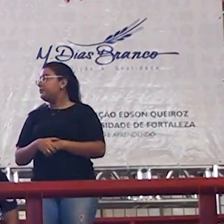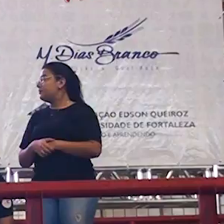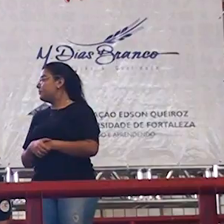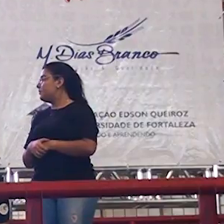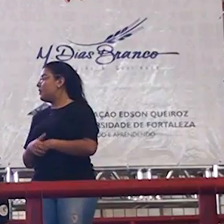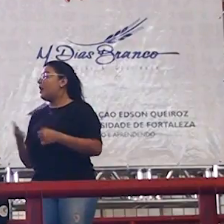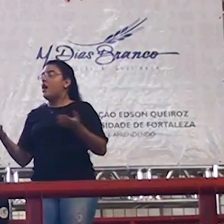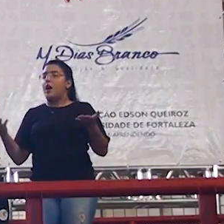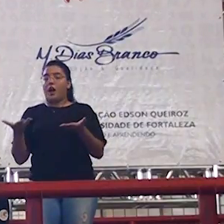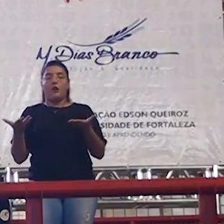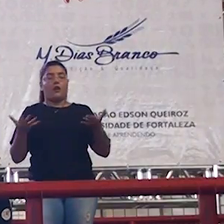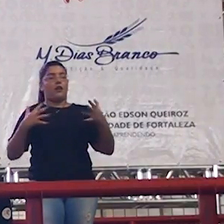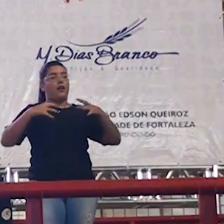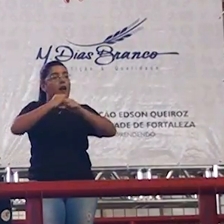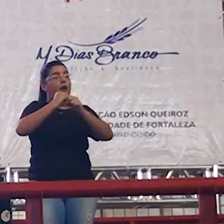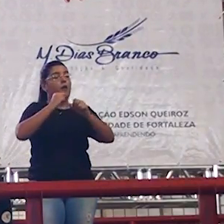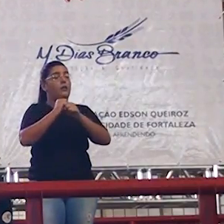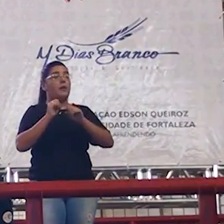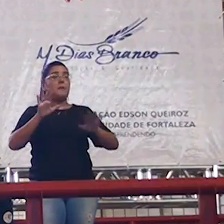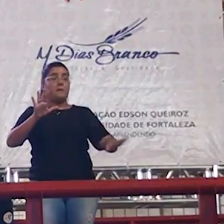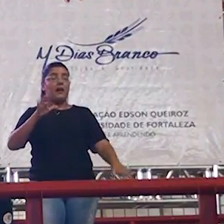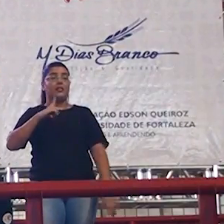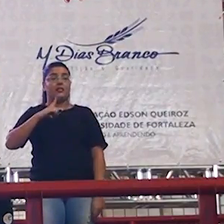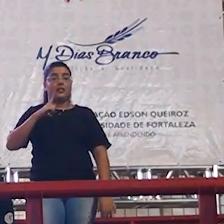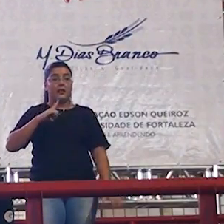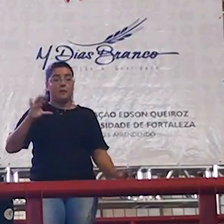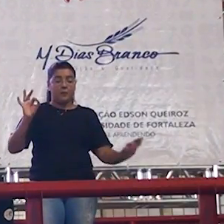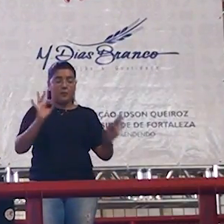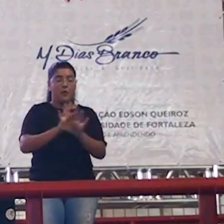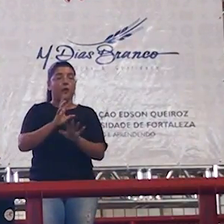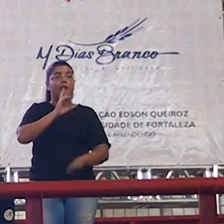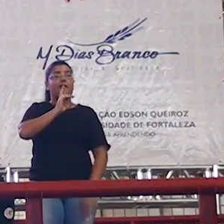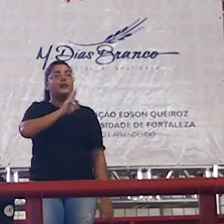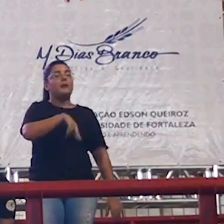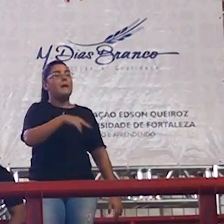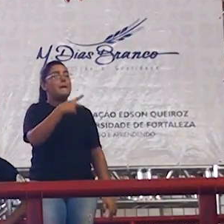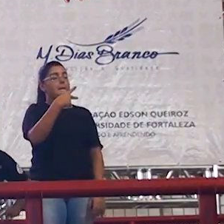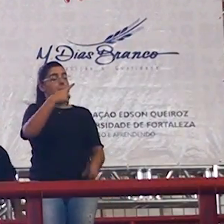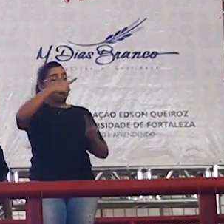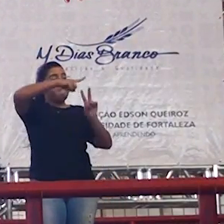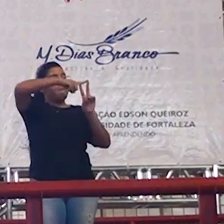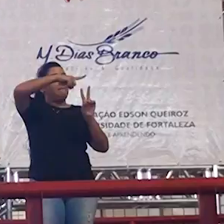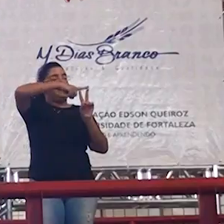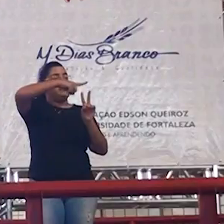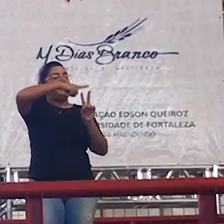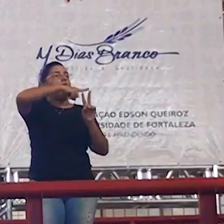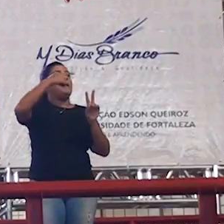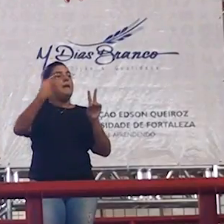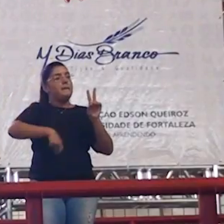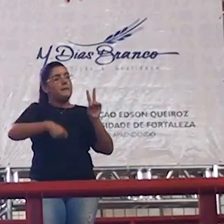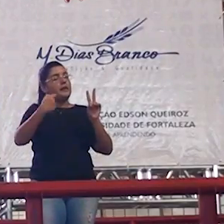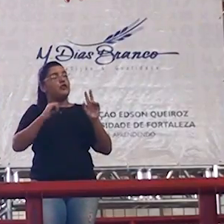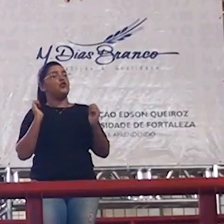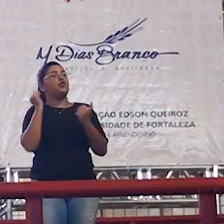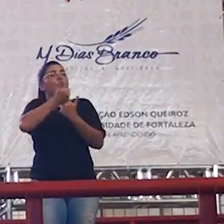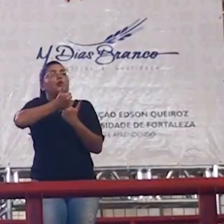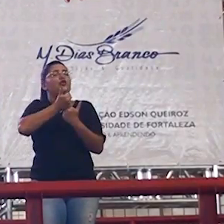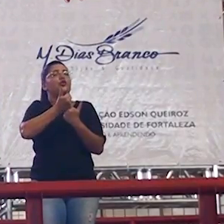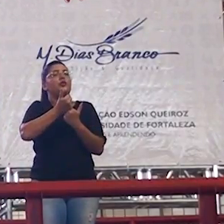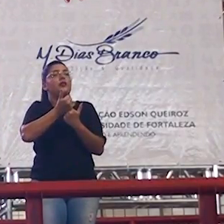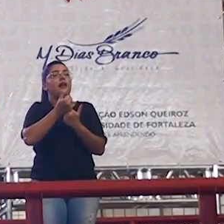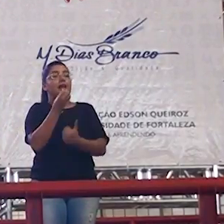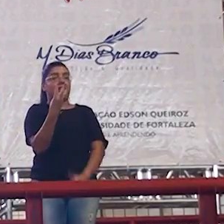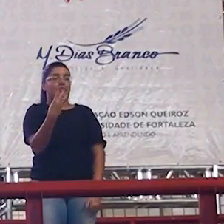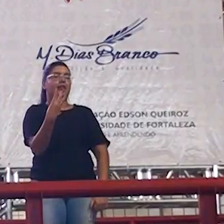Então vamos calcular. Ele também dá um dado, né? Ele diz que o π tem que ser substituído por quanto?